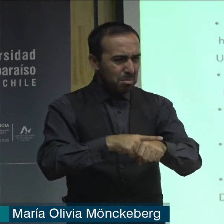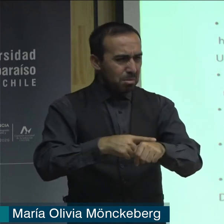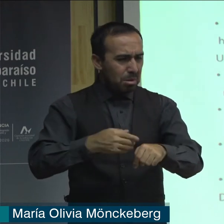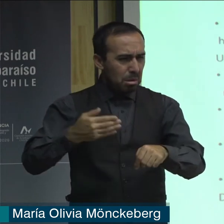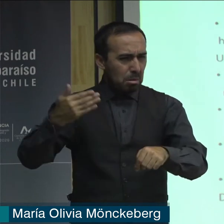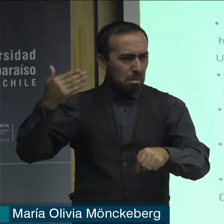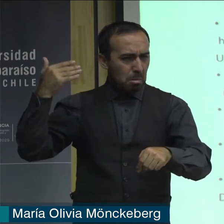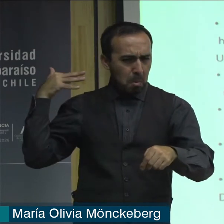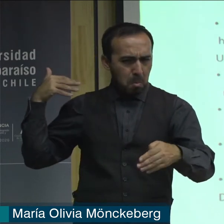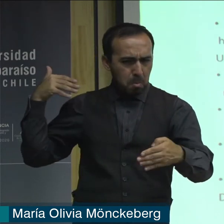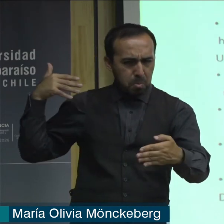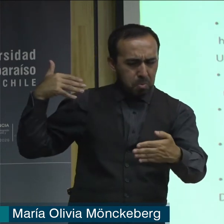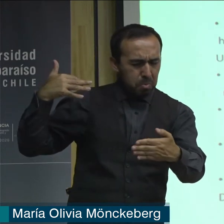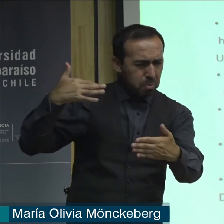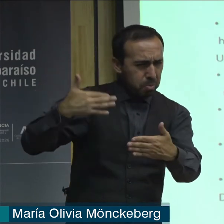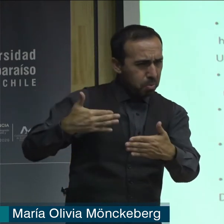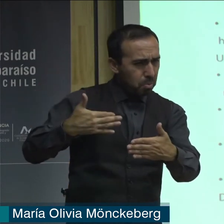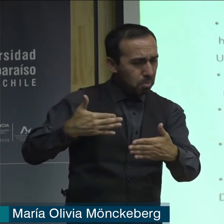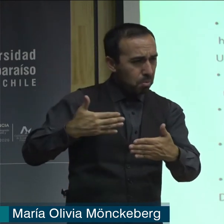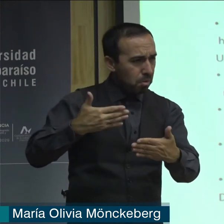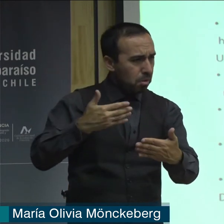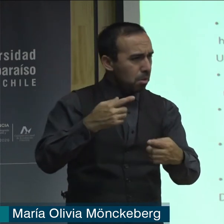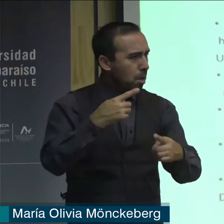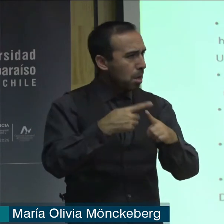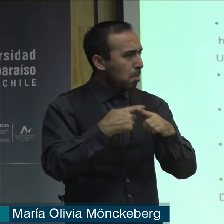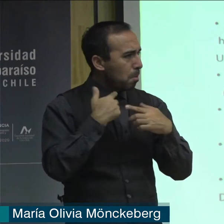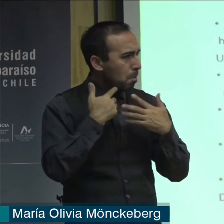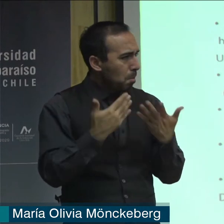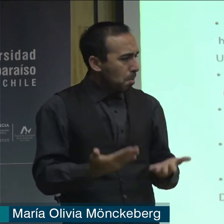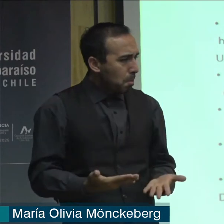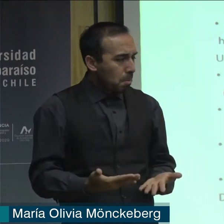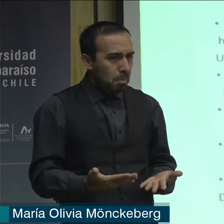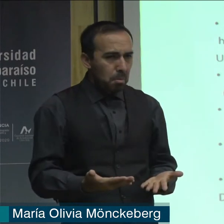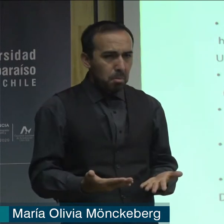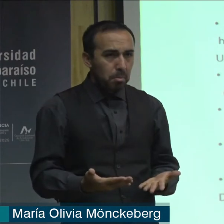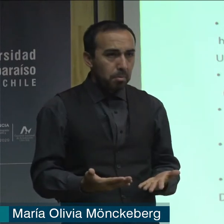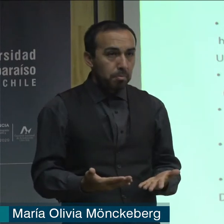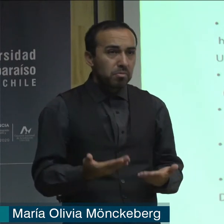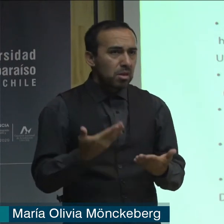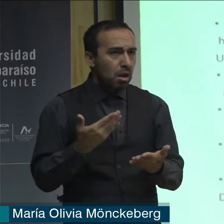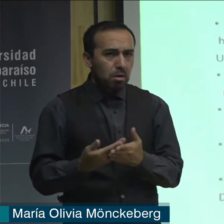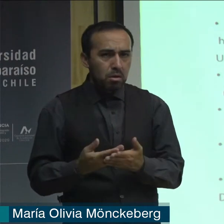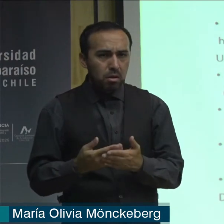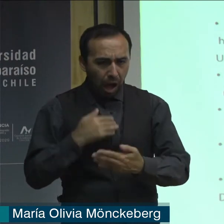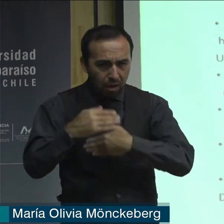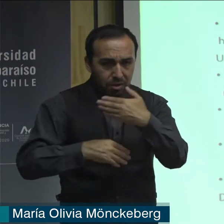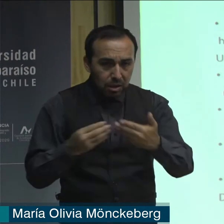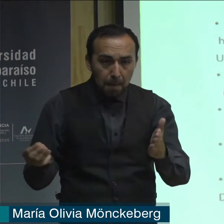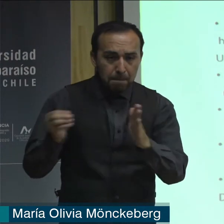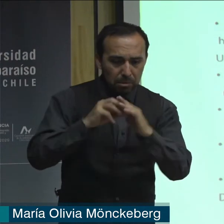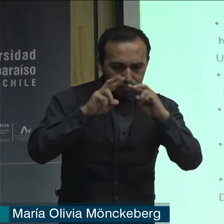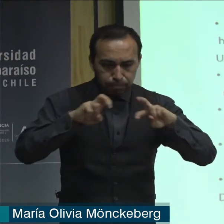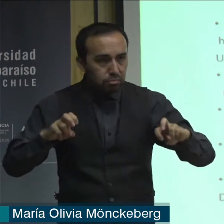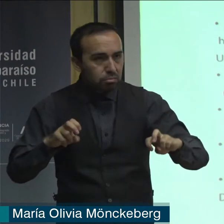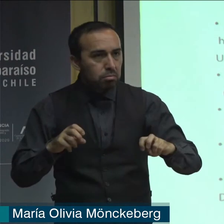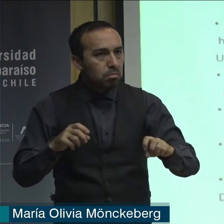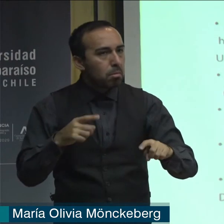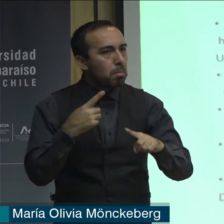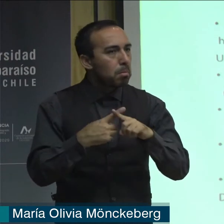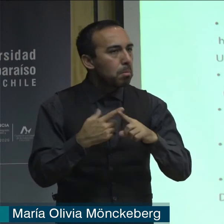dictadura muchas veces no se ha podido avanzar más Generalmente